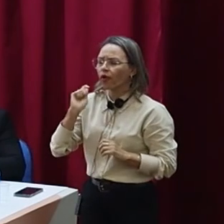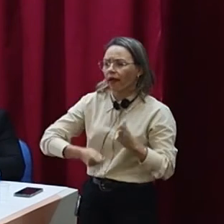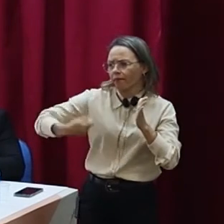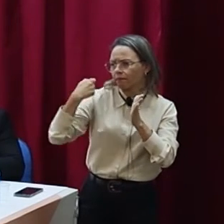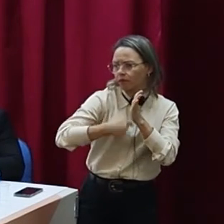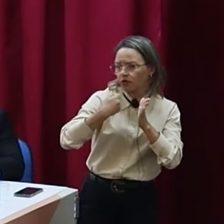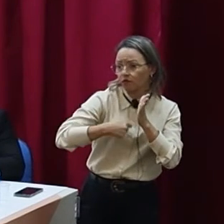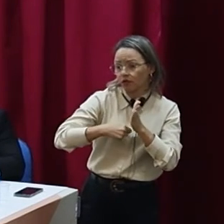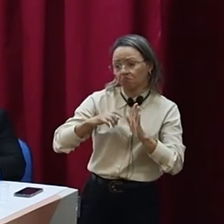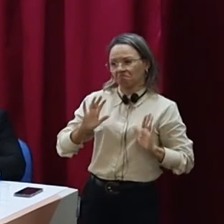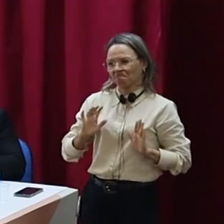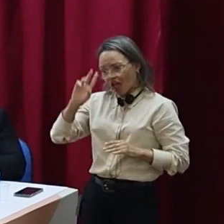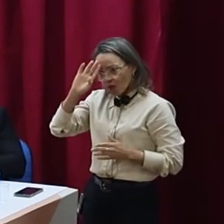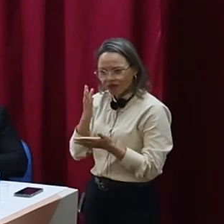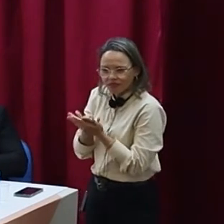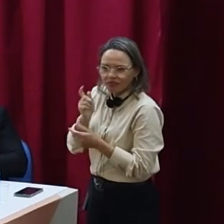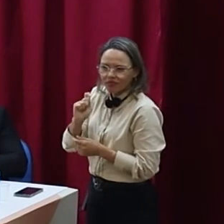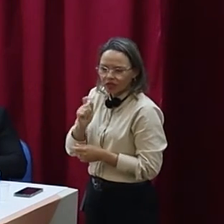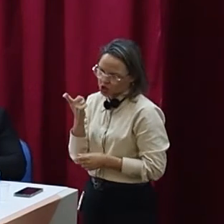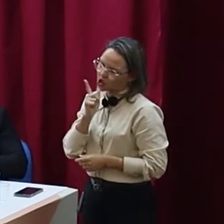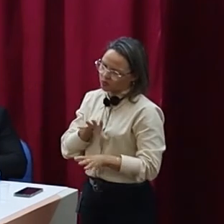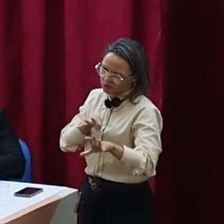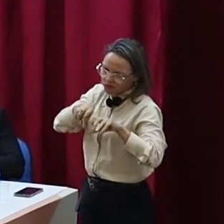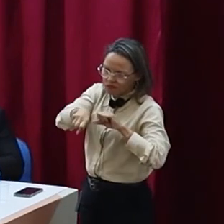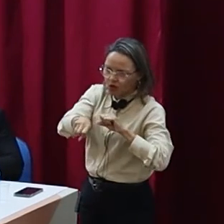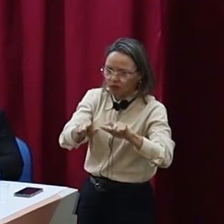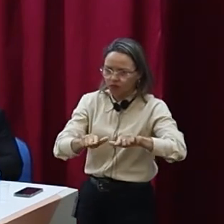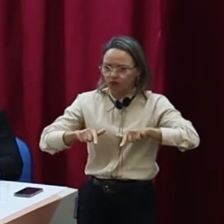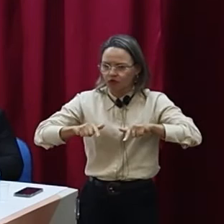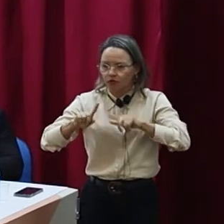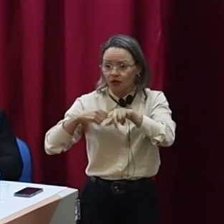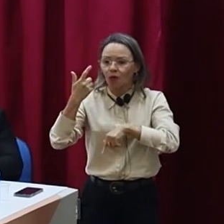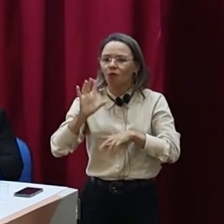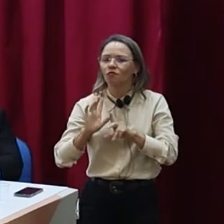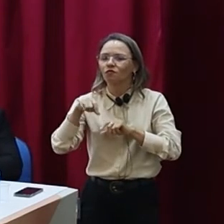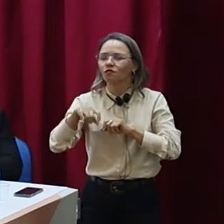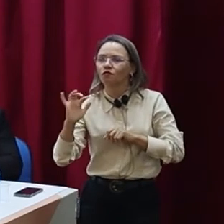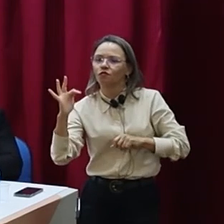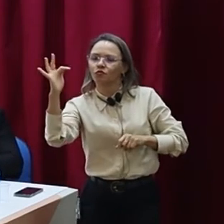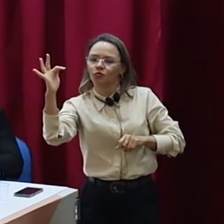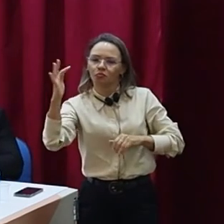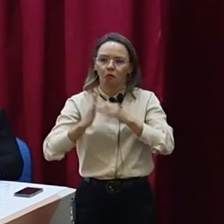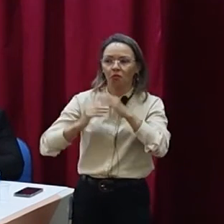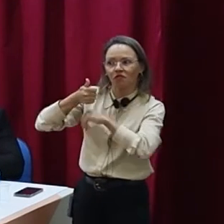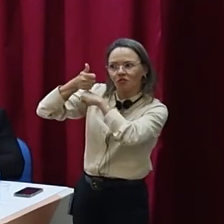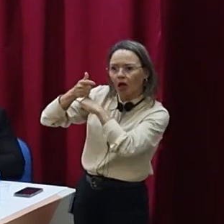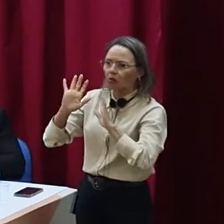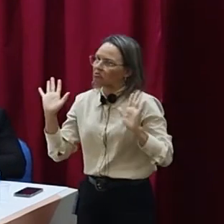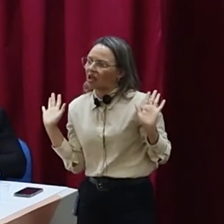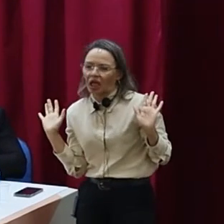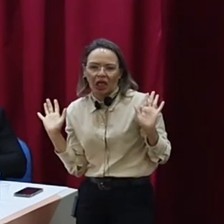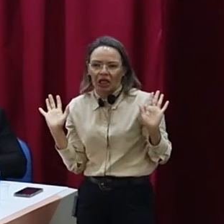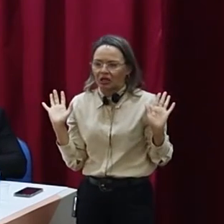acredito que nós teremos condições de formar esse profissional dentro da próxima década, né? Uma especialização, um